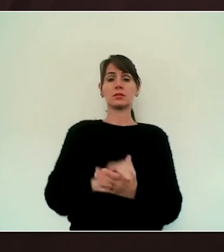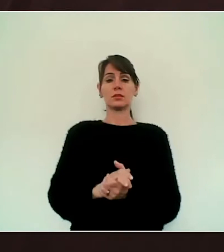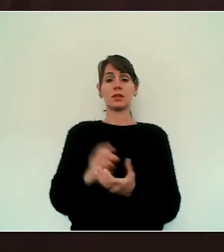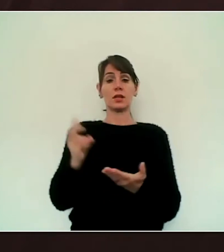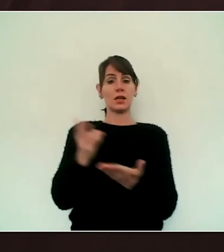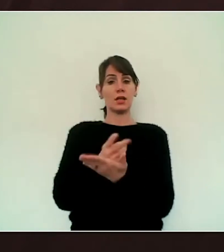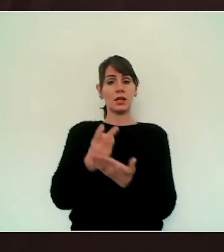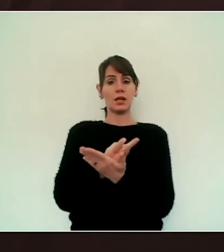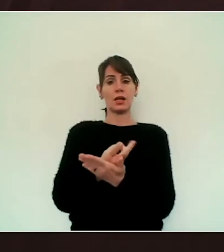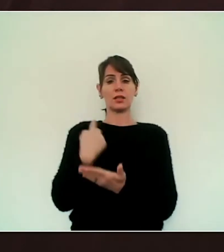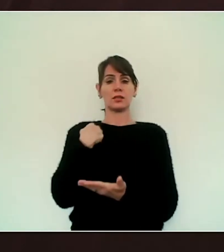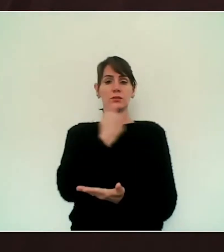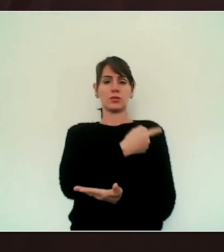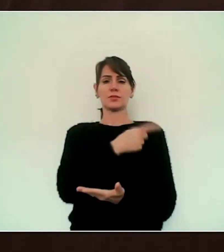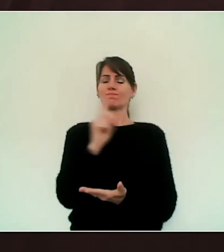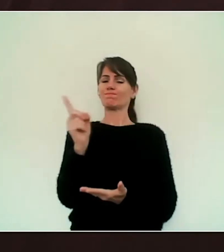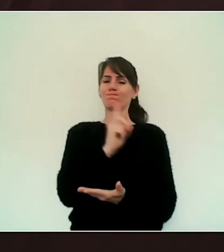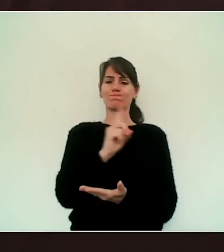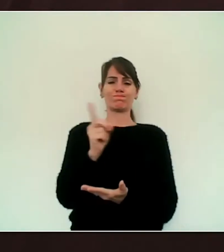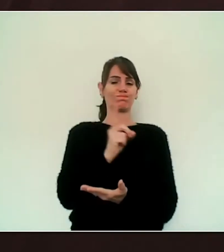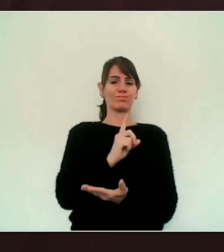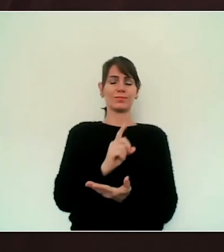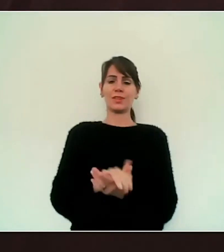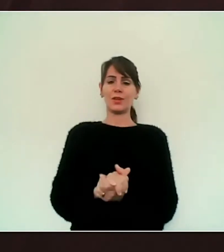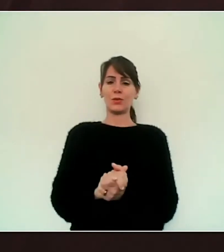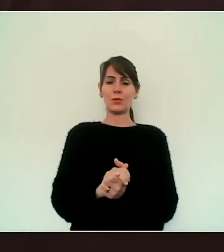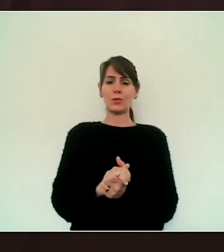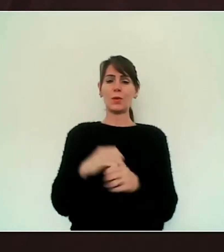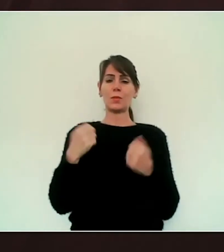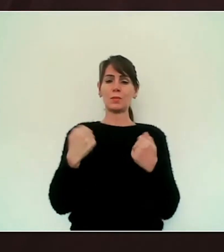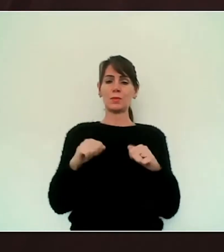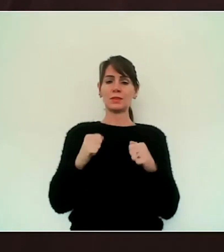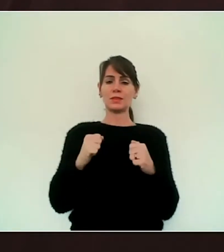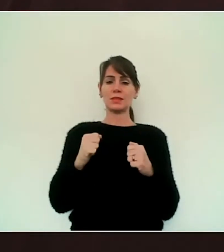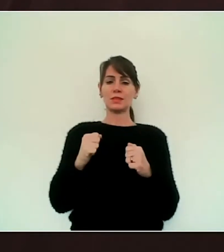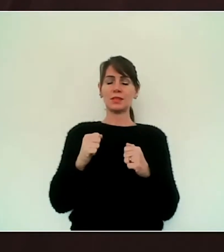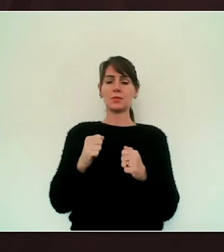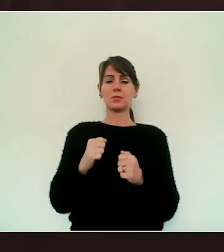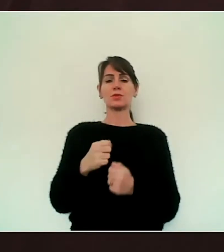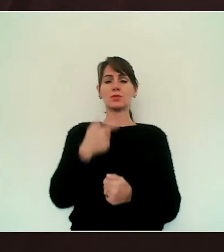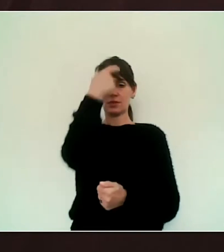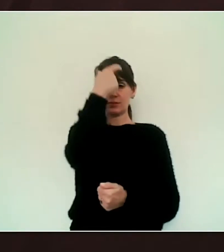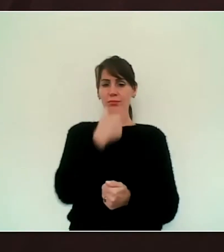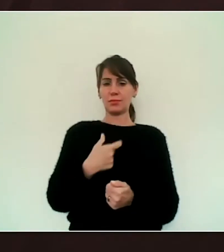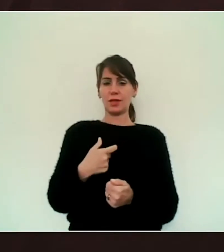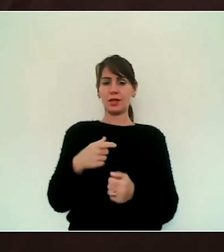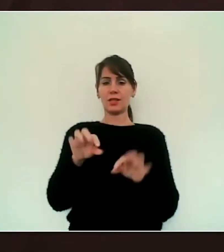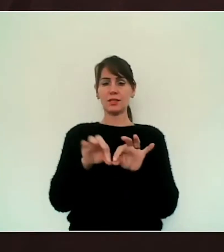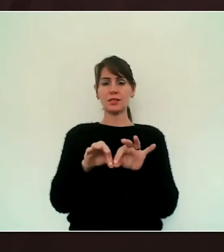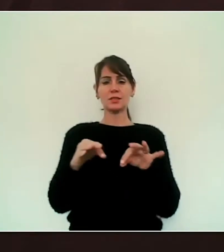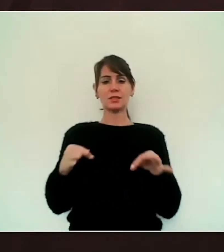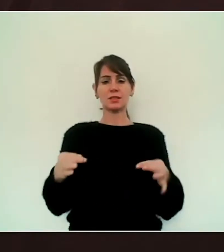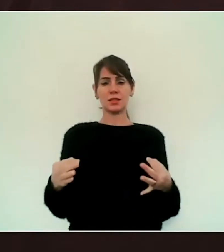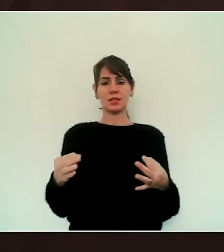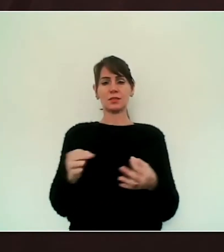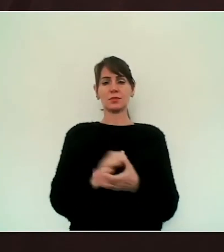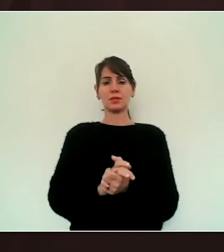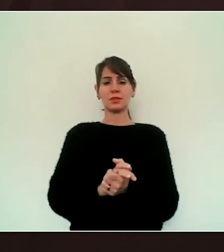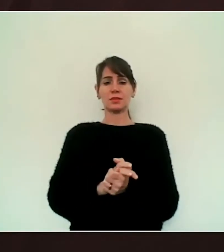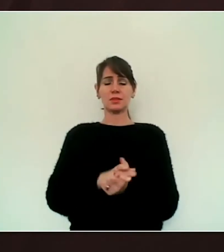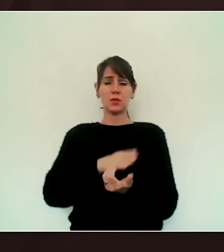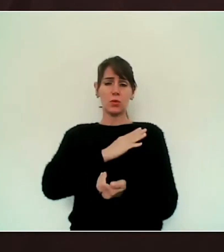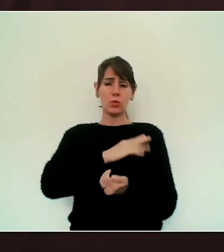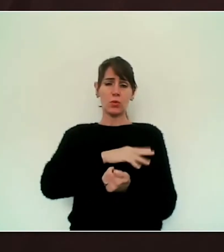nossa simplicidade, nossa singeleza na igreja, pureza de coração.